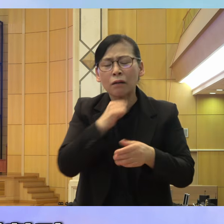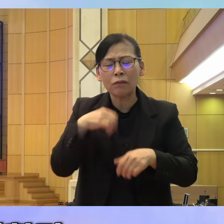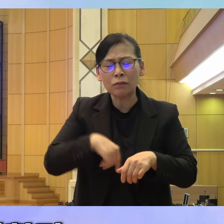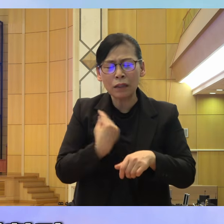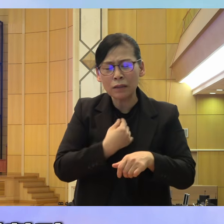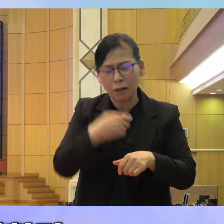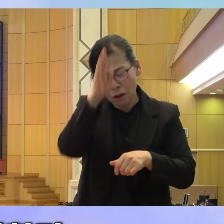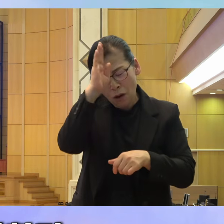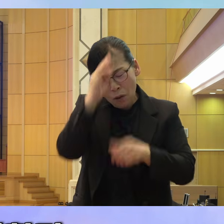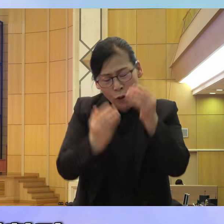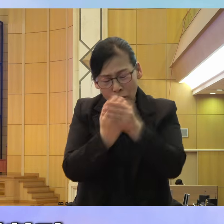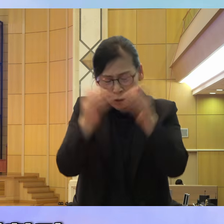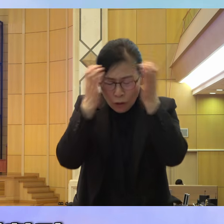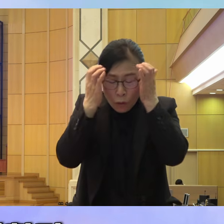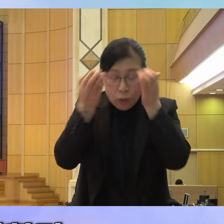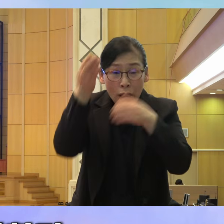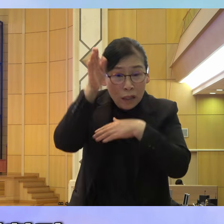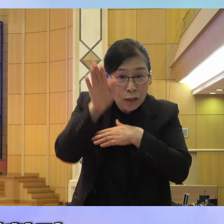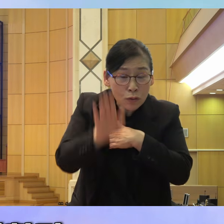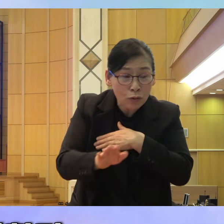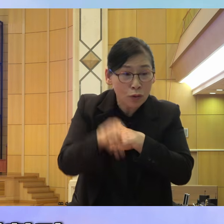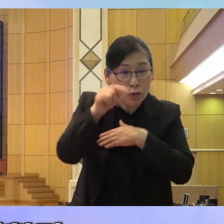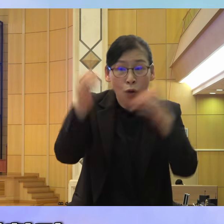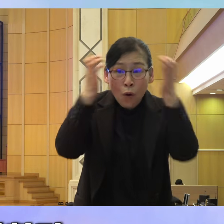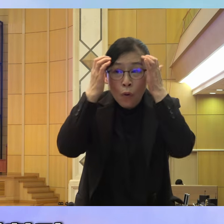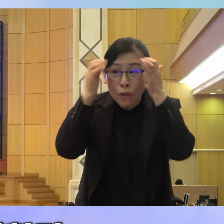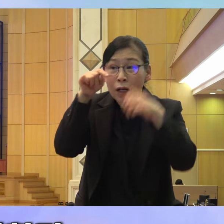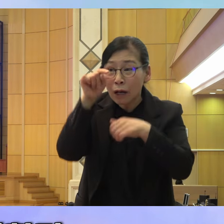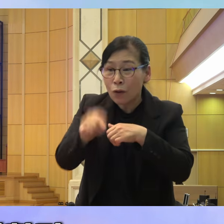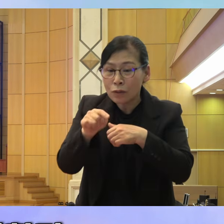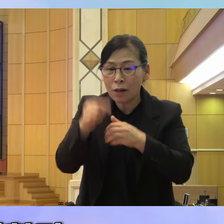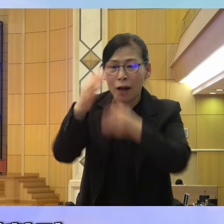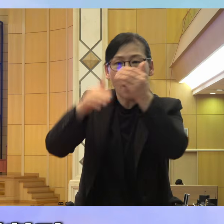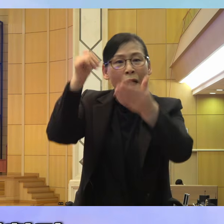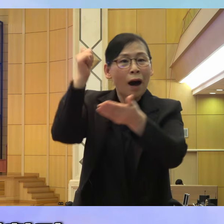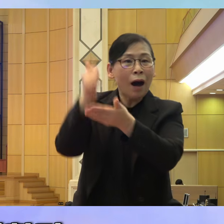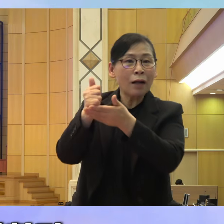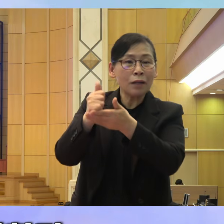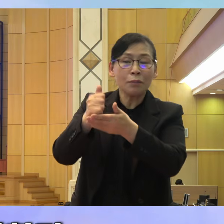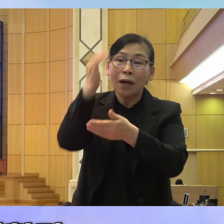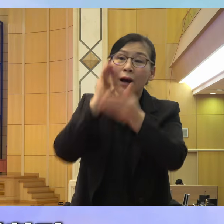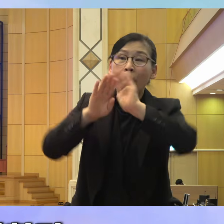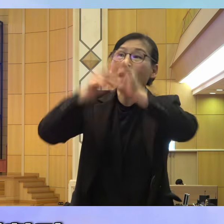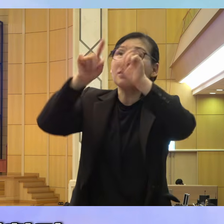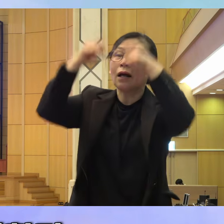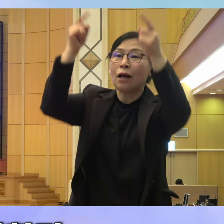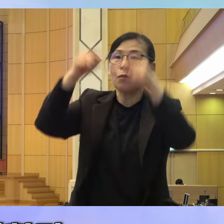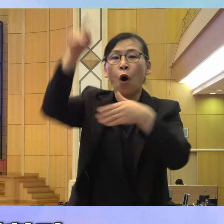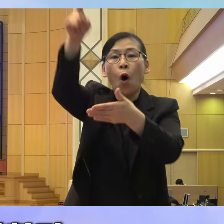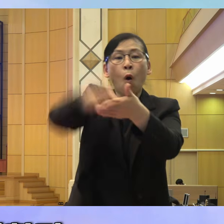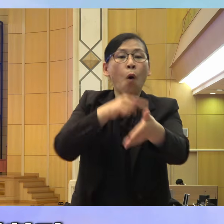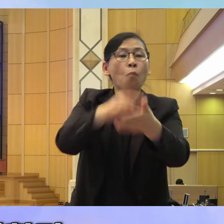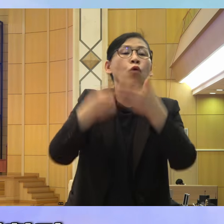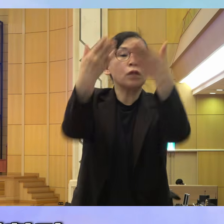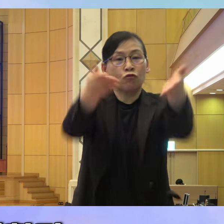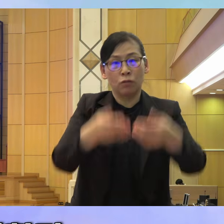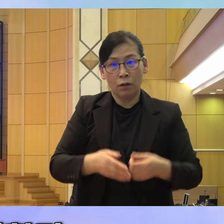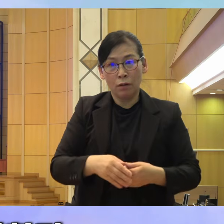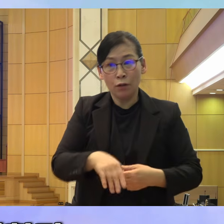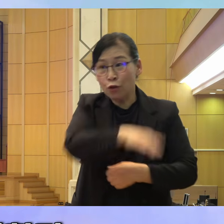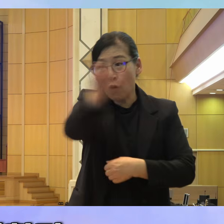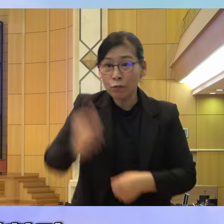자기가 병들어서 고생했어도 그 고생한 것을 하나님이 하늘나라 가면 보상해 준단께.